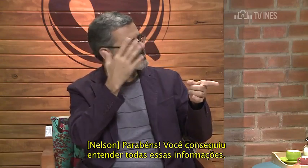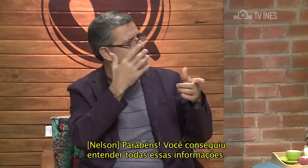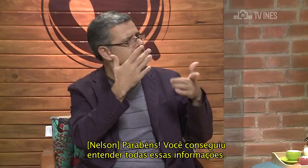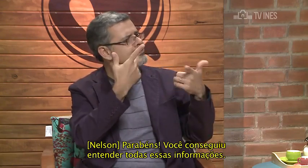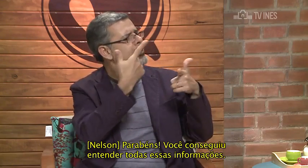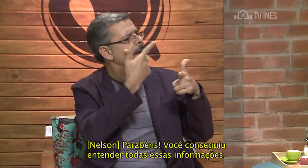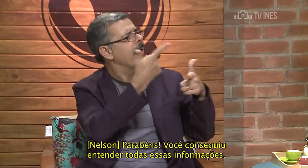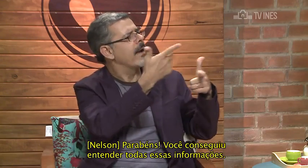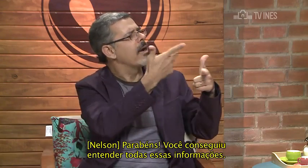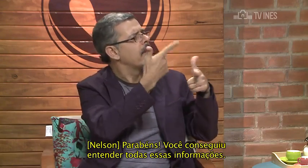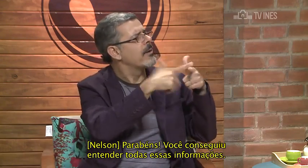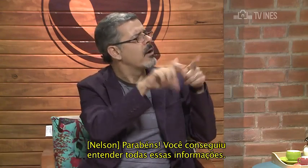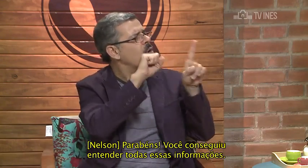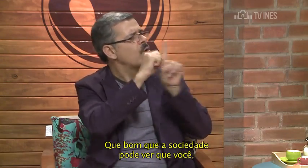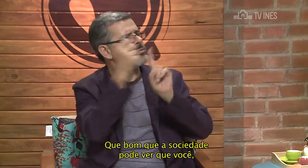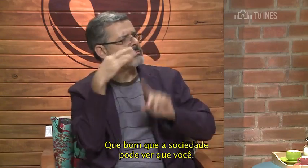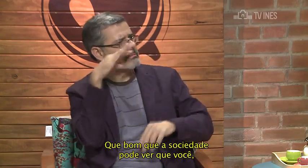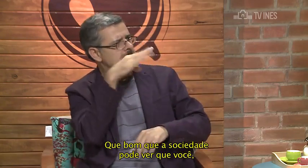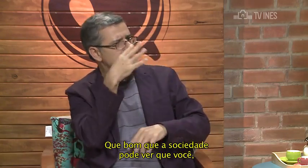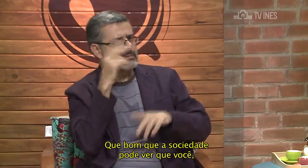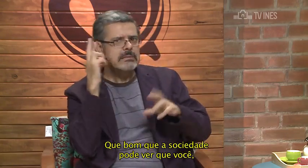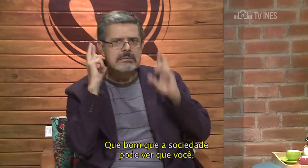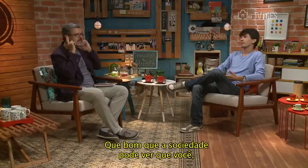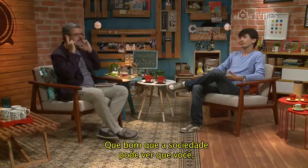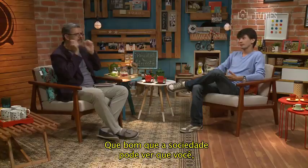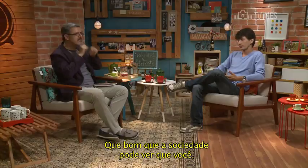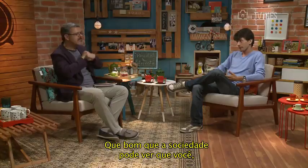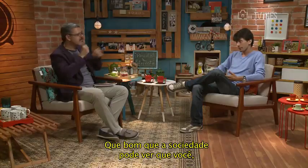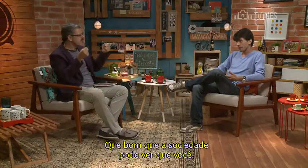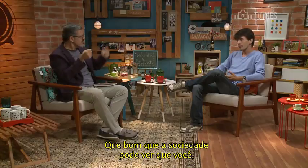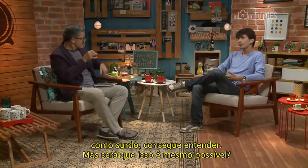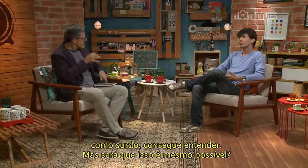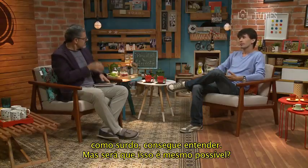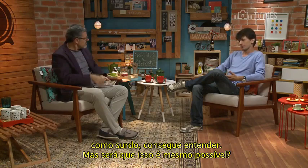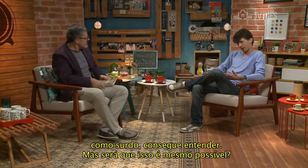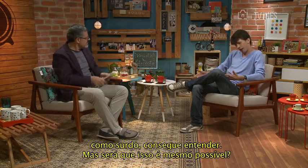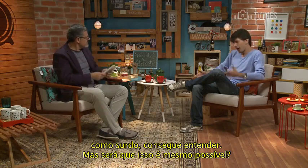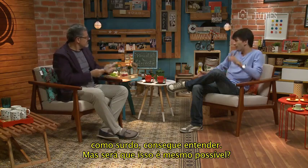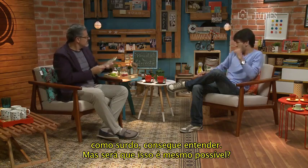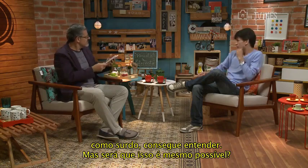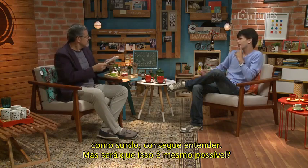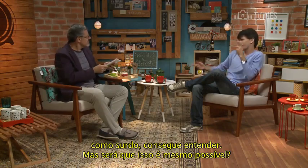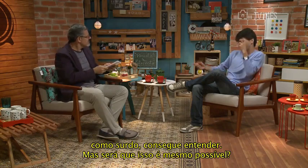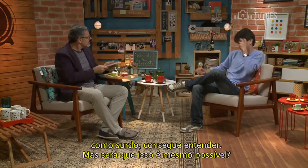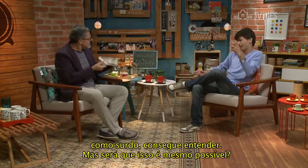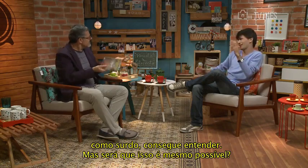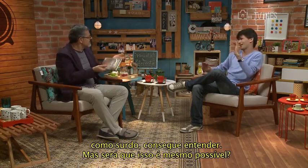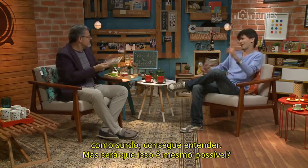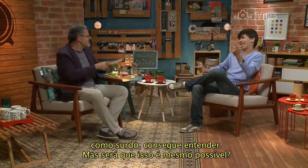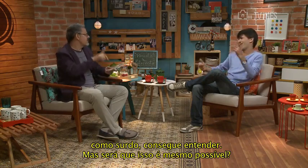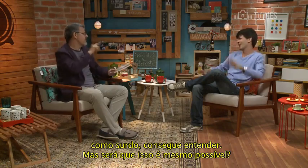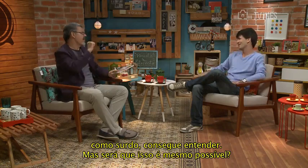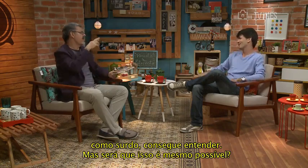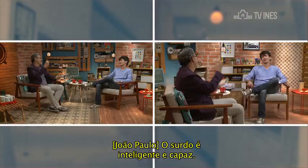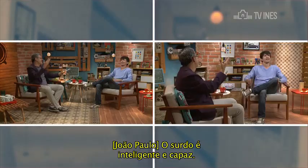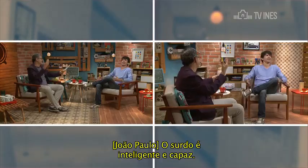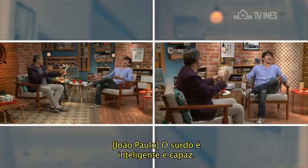entender todas essas informações que bom que a sociedade pode ver que você como surdo consegue entender mas será que isso é mesmo possível Senhor da